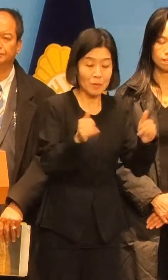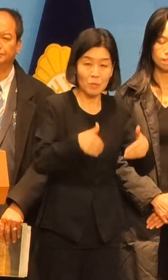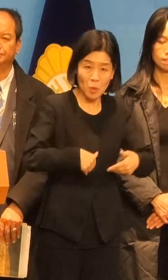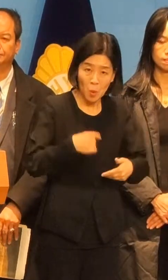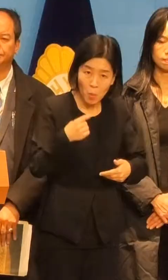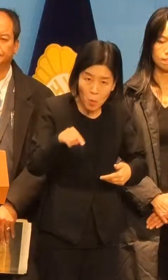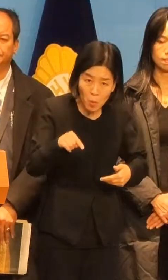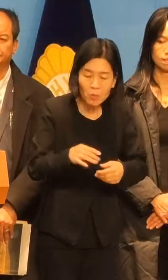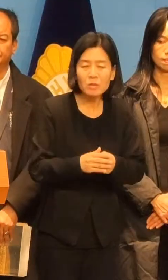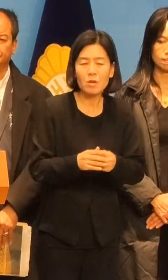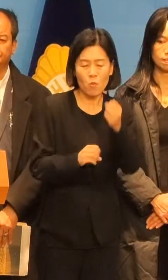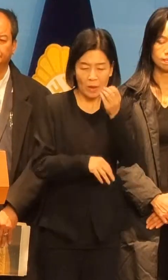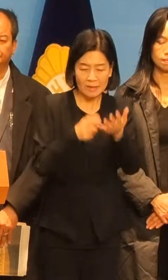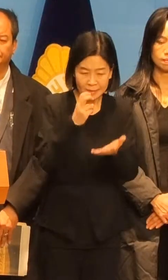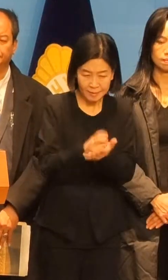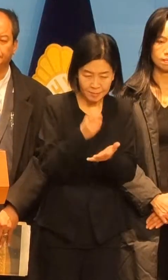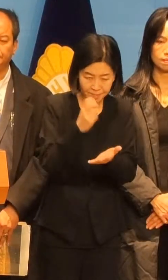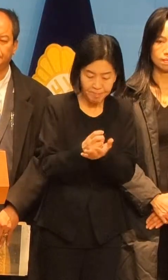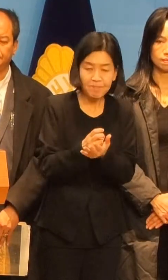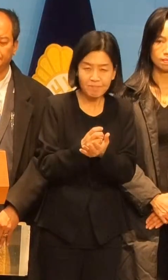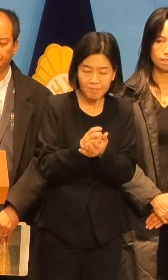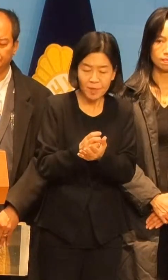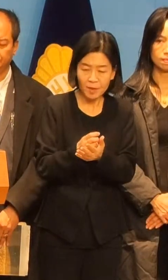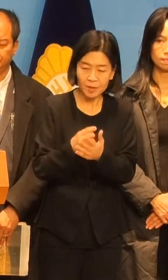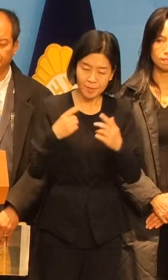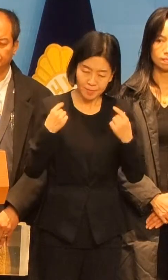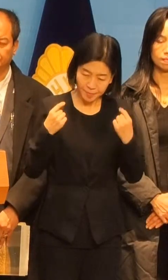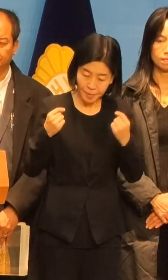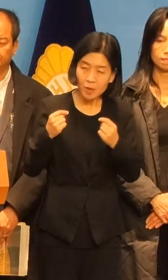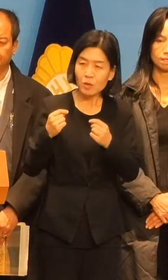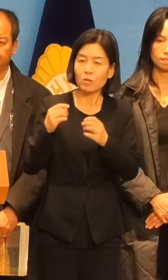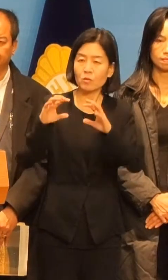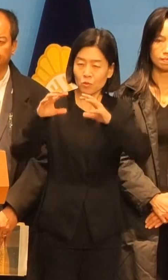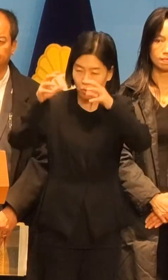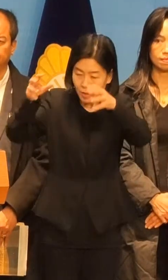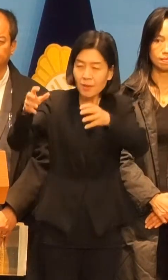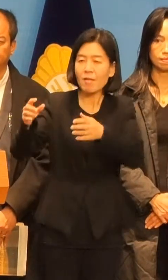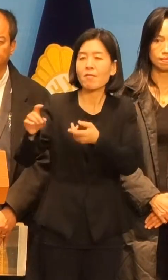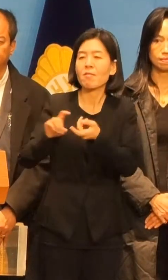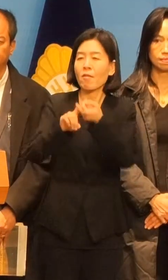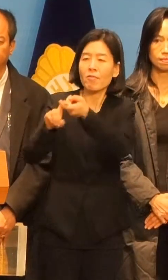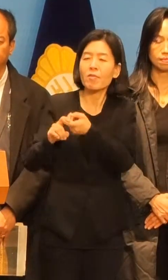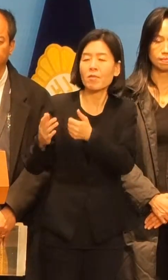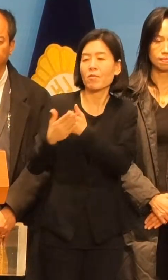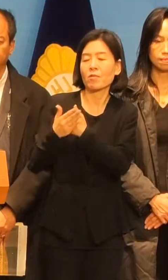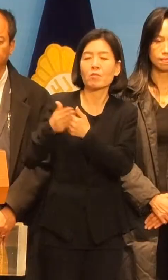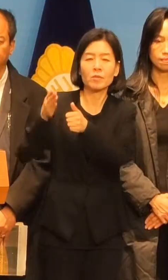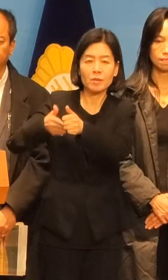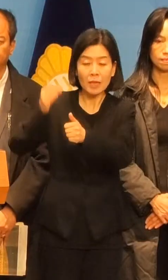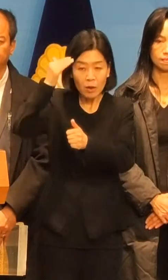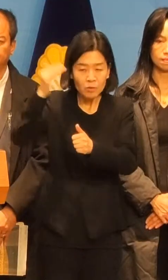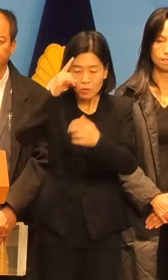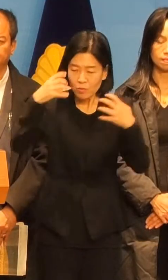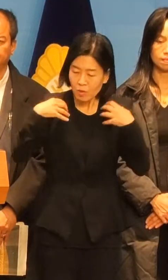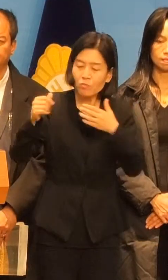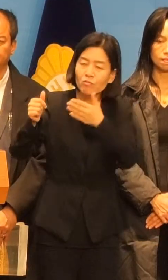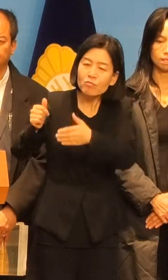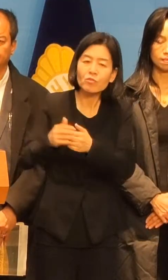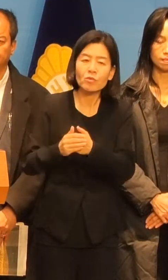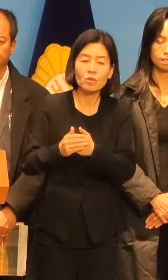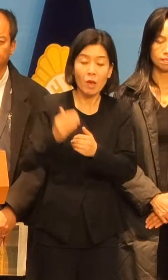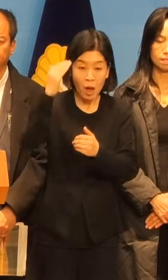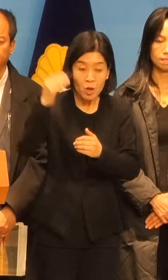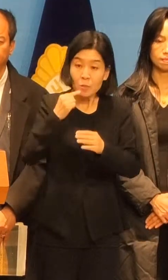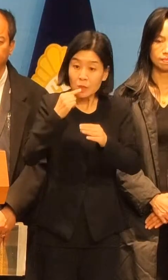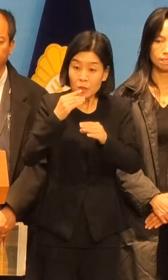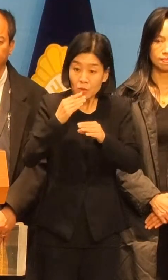원칙적이고 일관된 국제적 연대입니다. 대한민국의 연대를 요청합니다. 한국은 민주주의를 위해 싸우는 것이